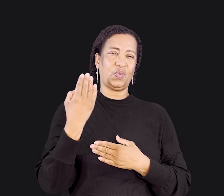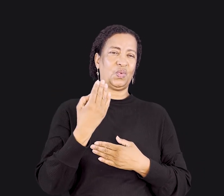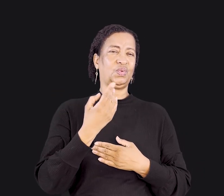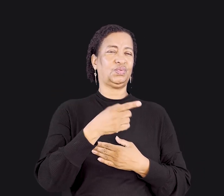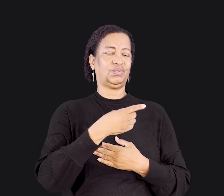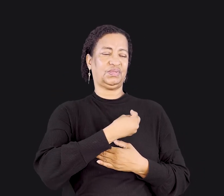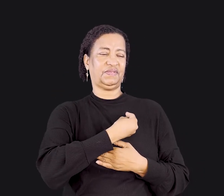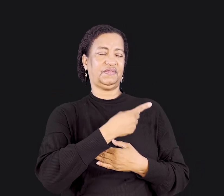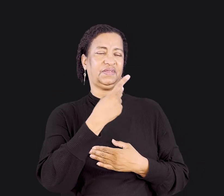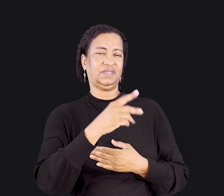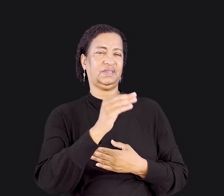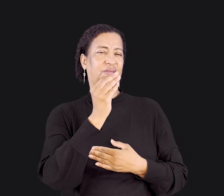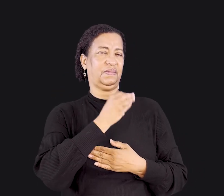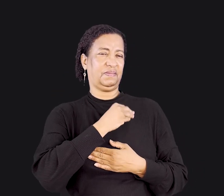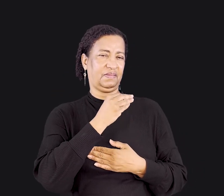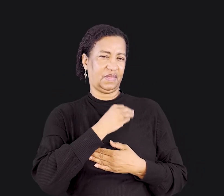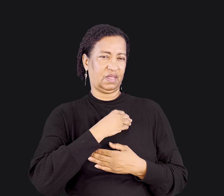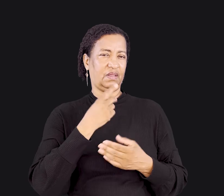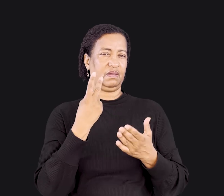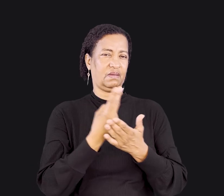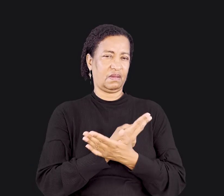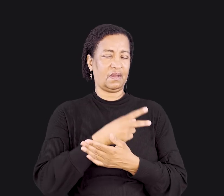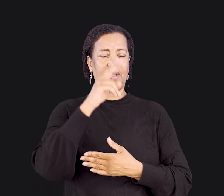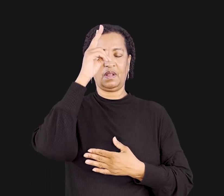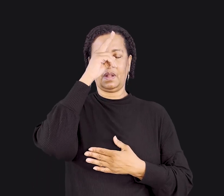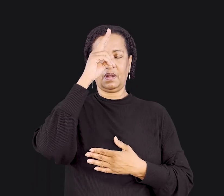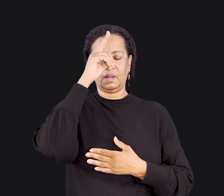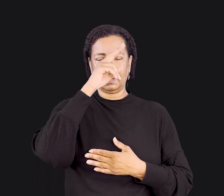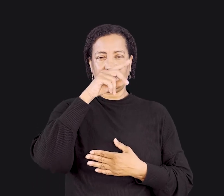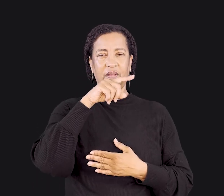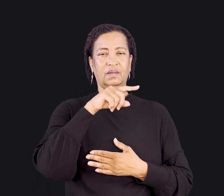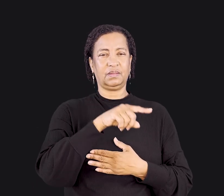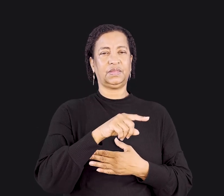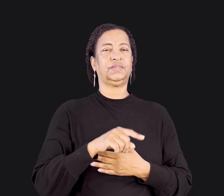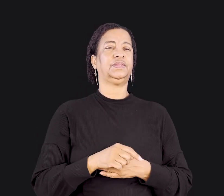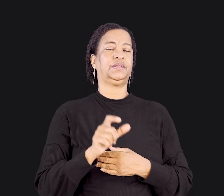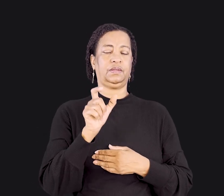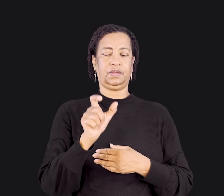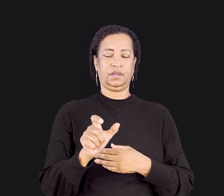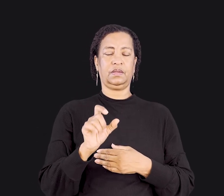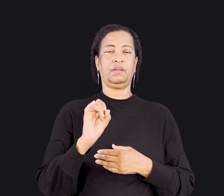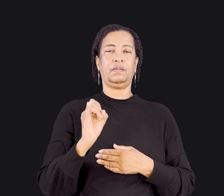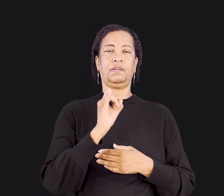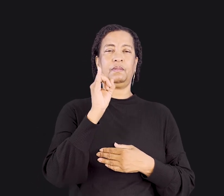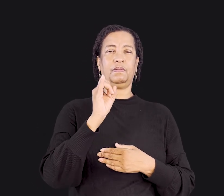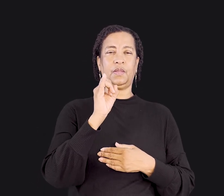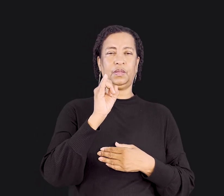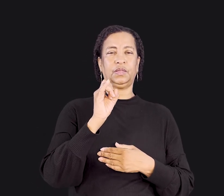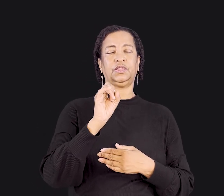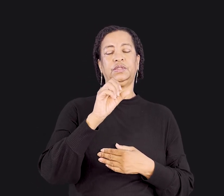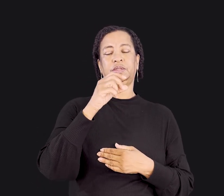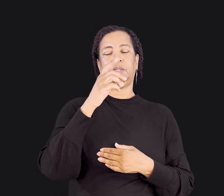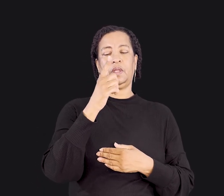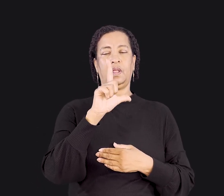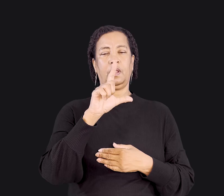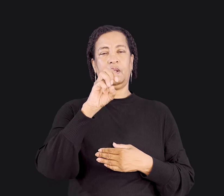suas transgressões e pecados. Lembrem-se. Essa é uma palavra importante no capítulo 2. Todos nós